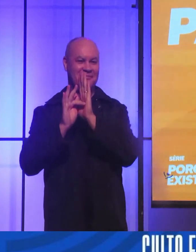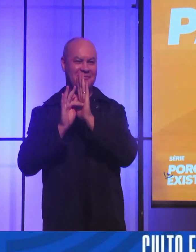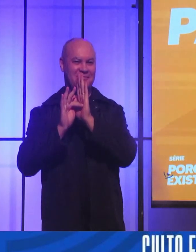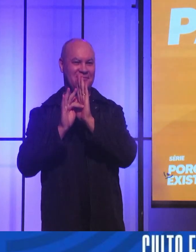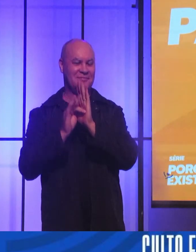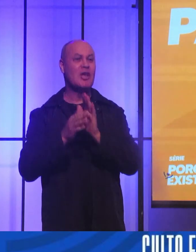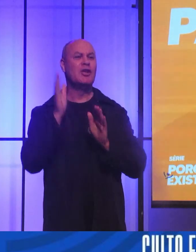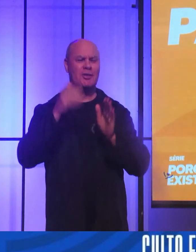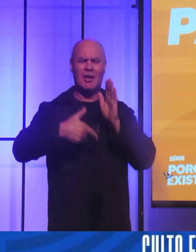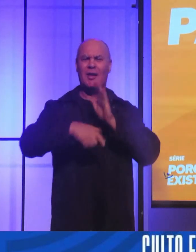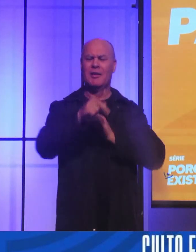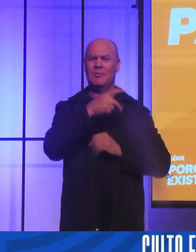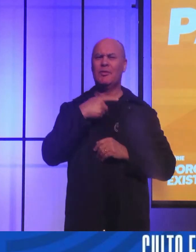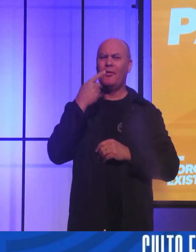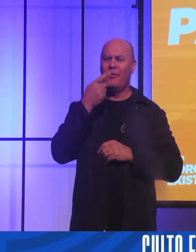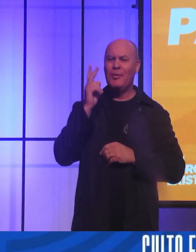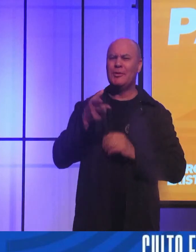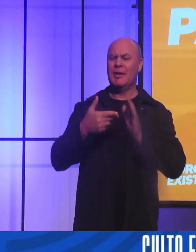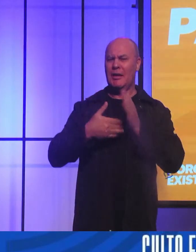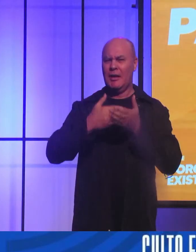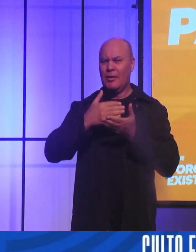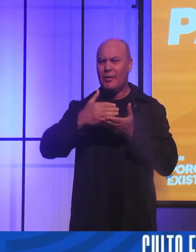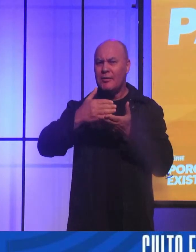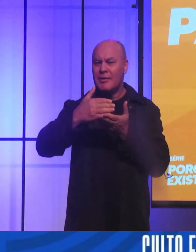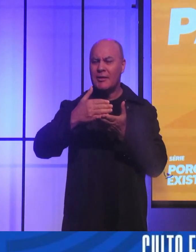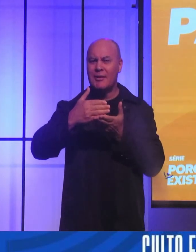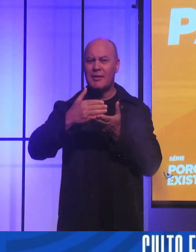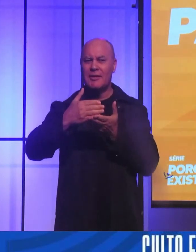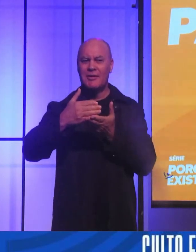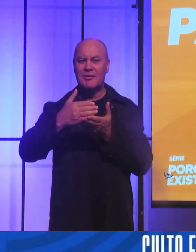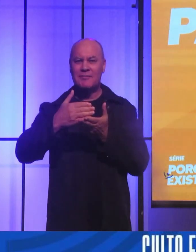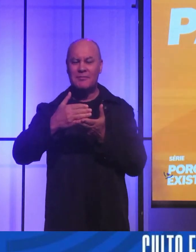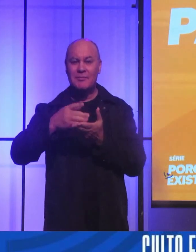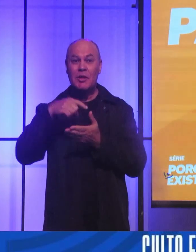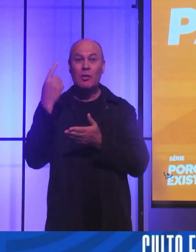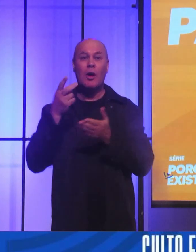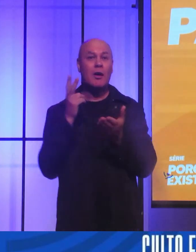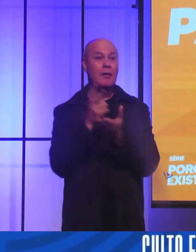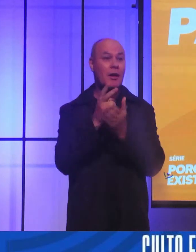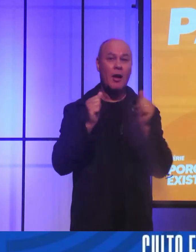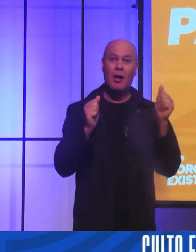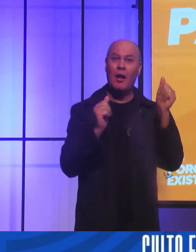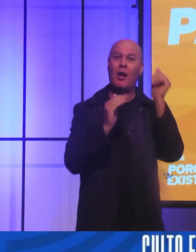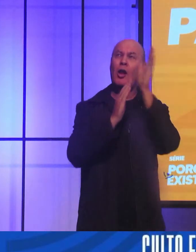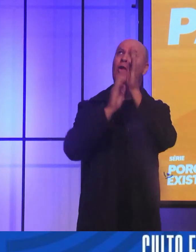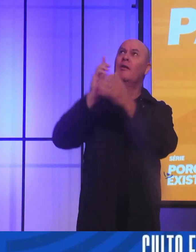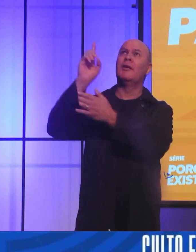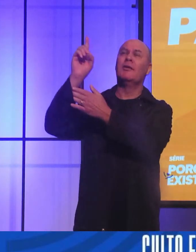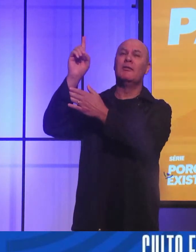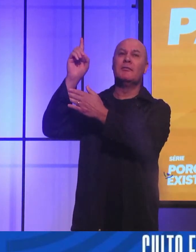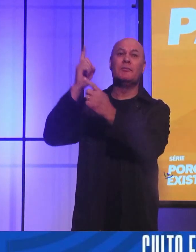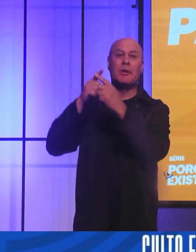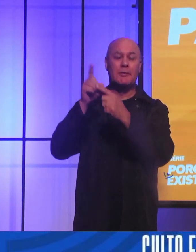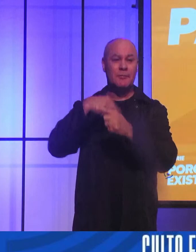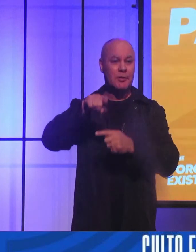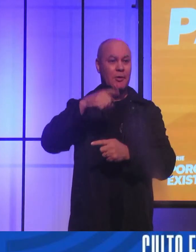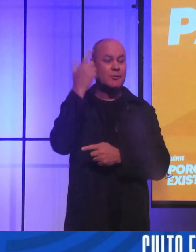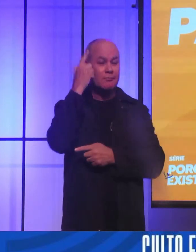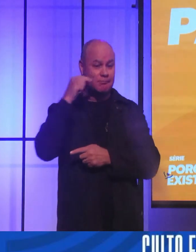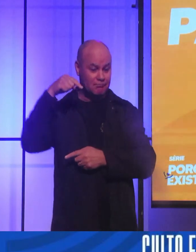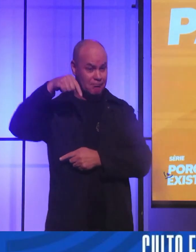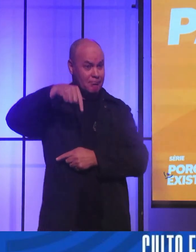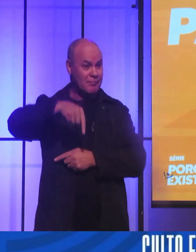David disse no início, louvado seja Deus porque a gente pôde estar aqui. Muitas pessoas, a gente